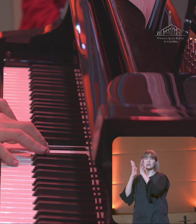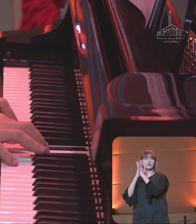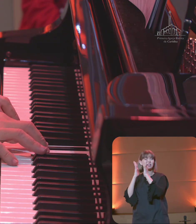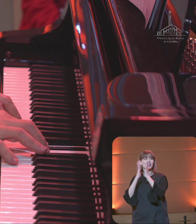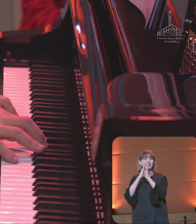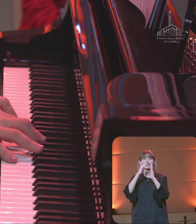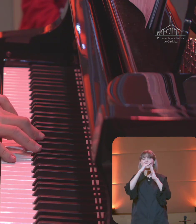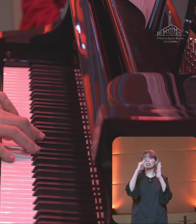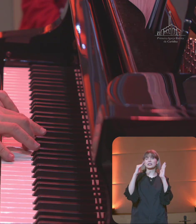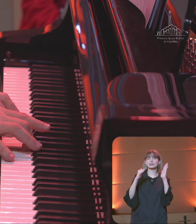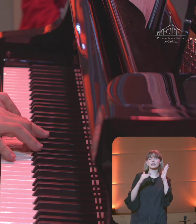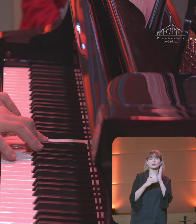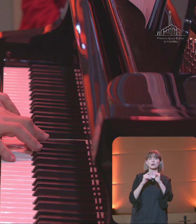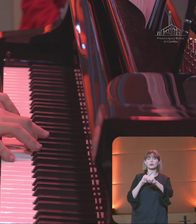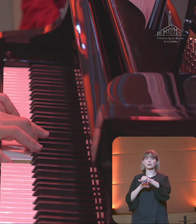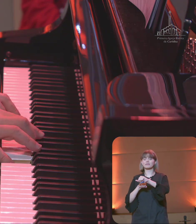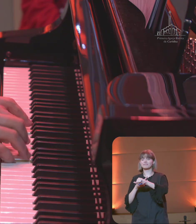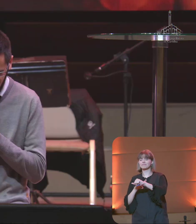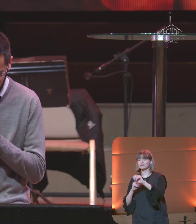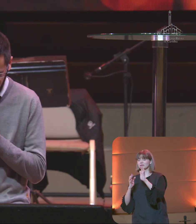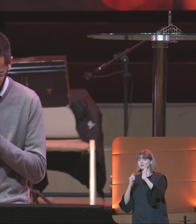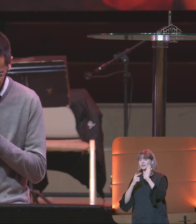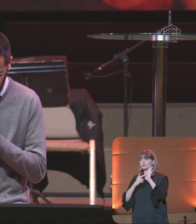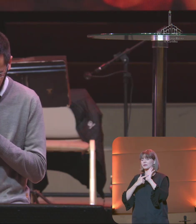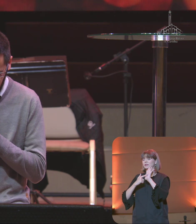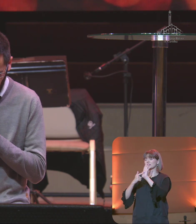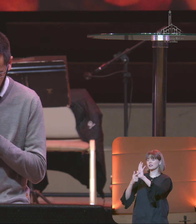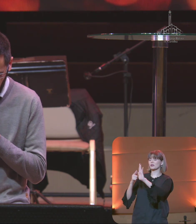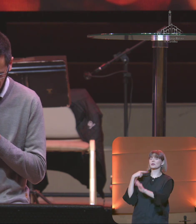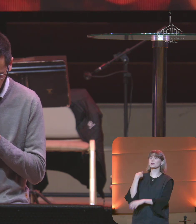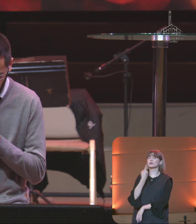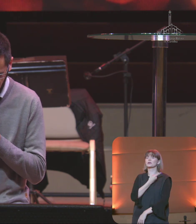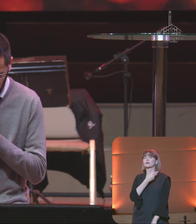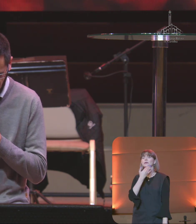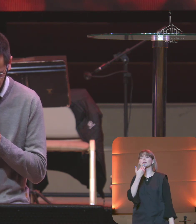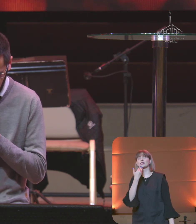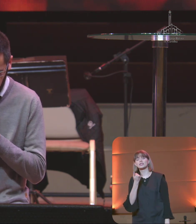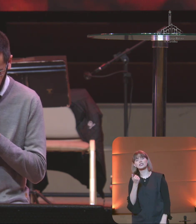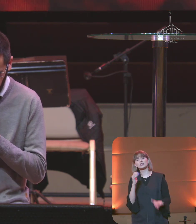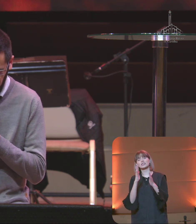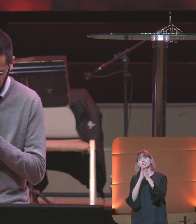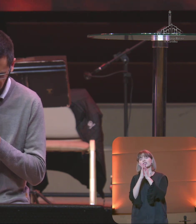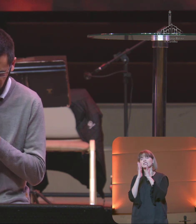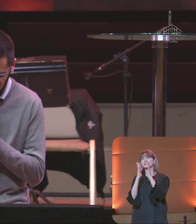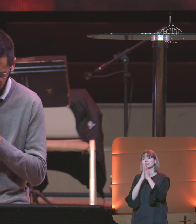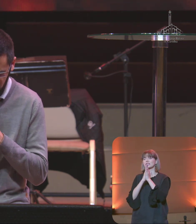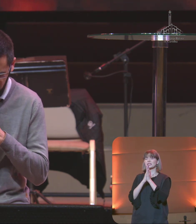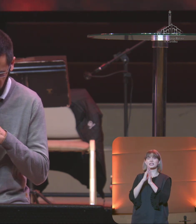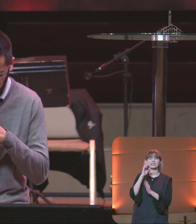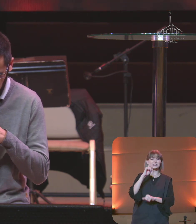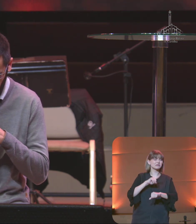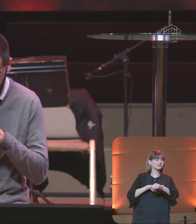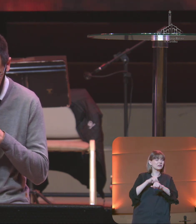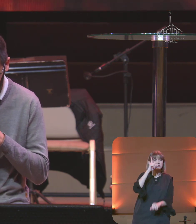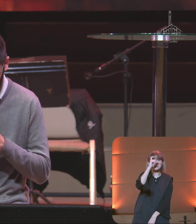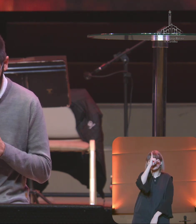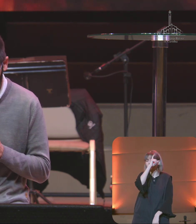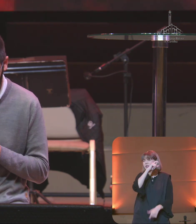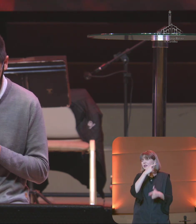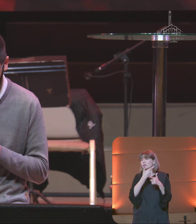situações. Apresentar a Deus os nossos pedidos, as nossas situações que muitos talvez estejam enfrentando aqui nesta noite,